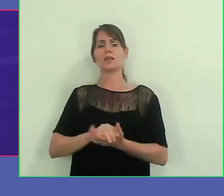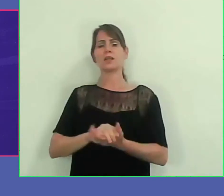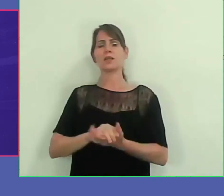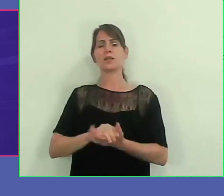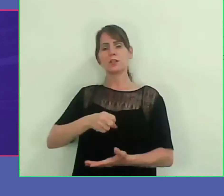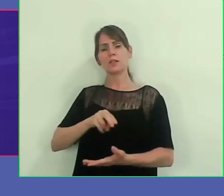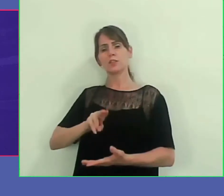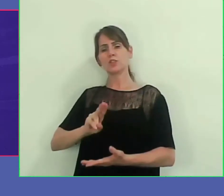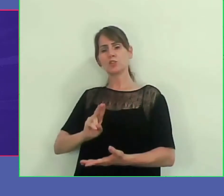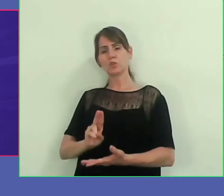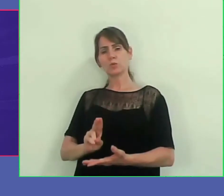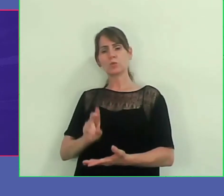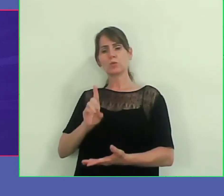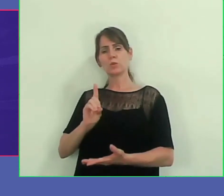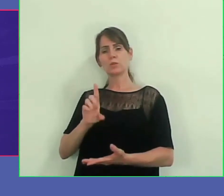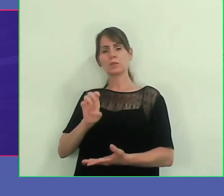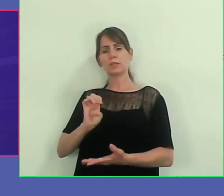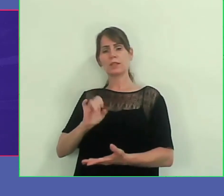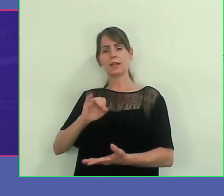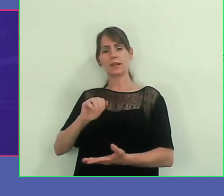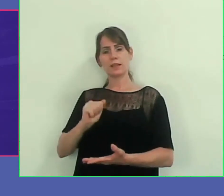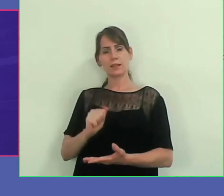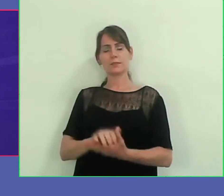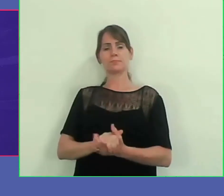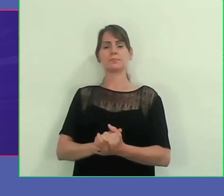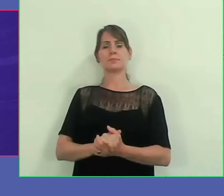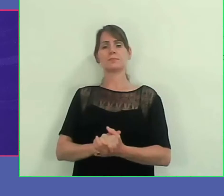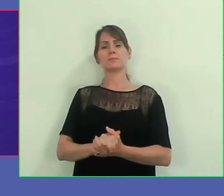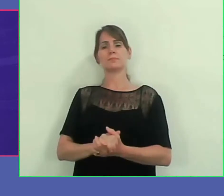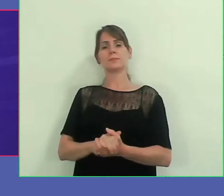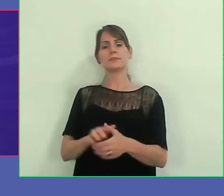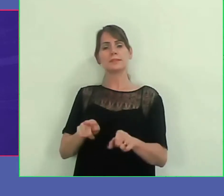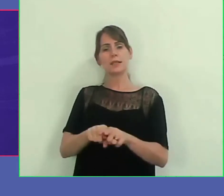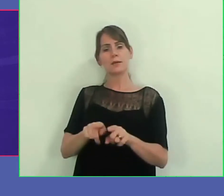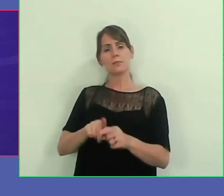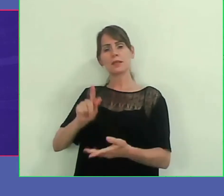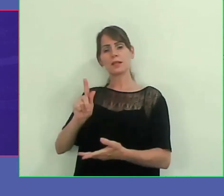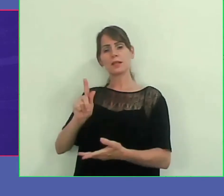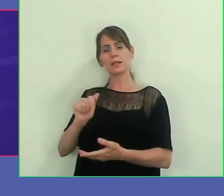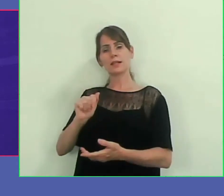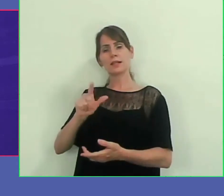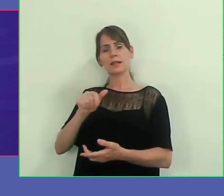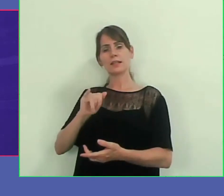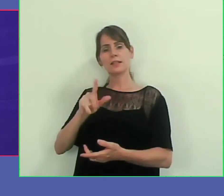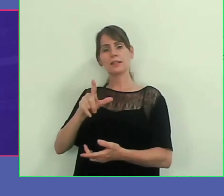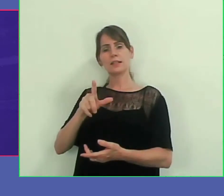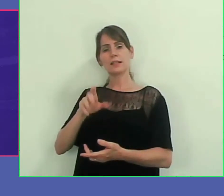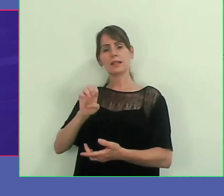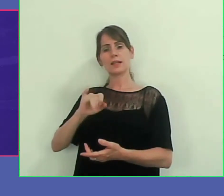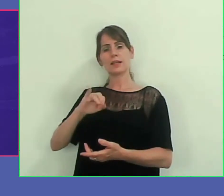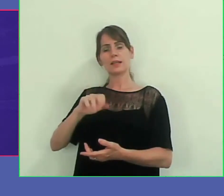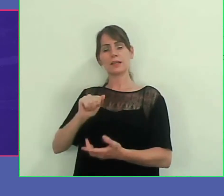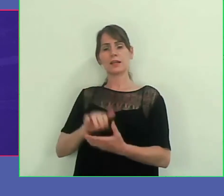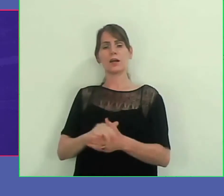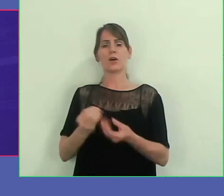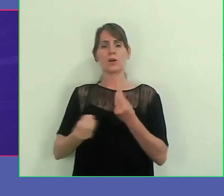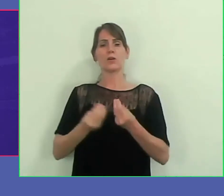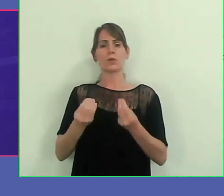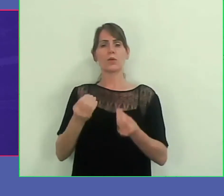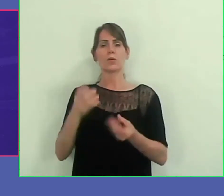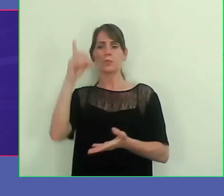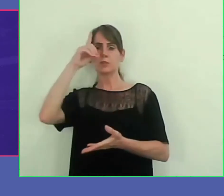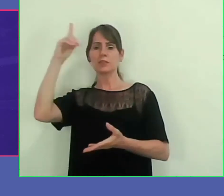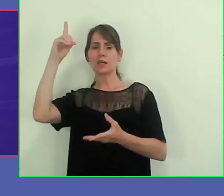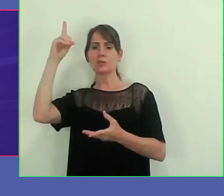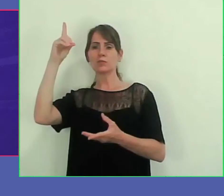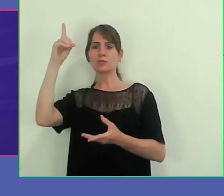do batismo que João pregou, como Deus ungiu a Jesus de Nazaré com o Espírito Santo e com poder,